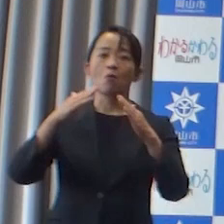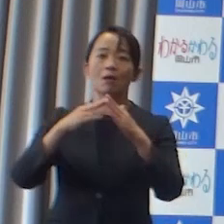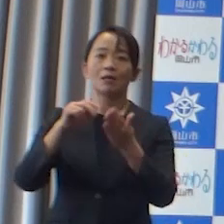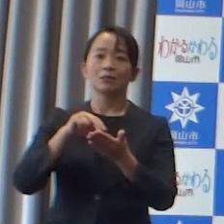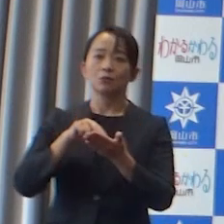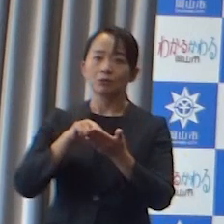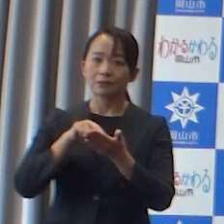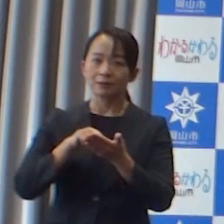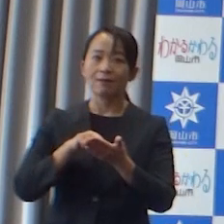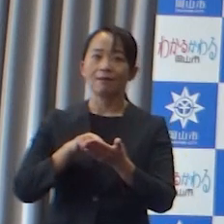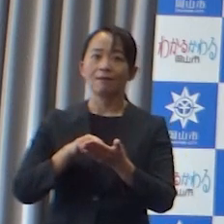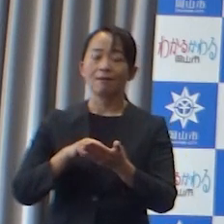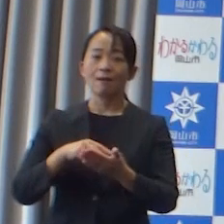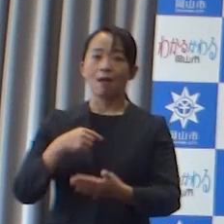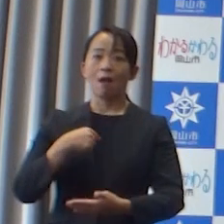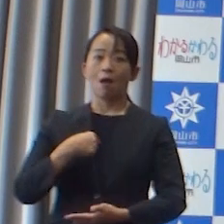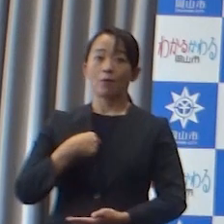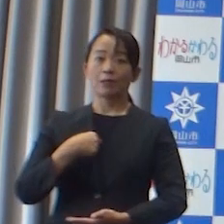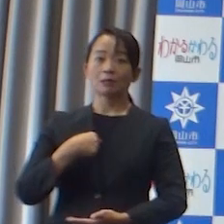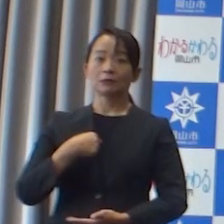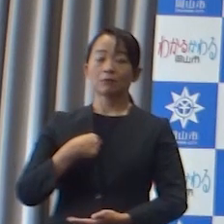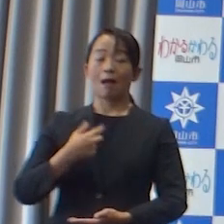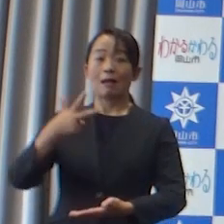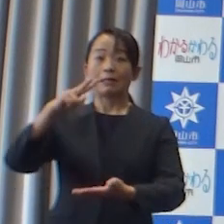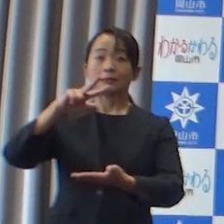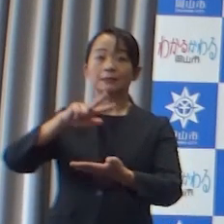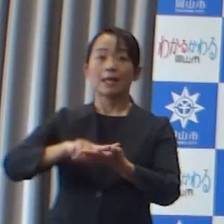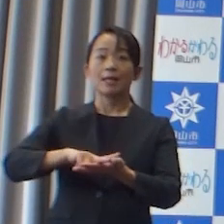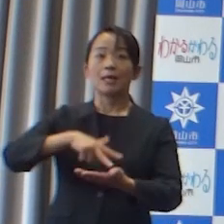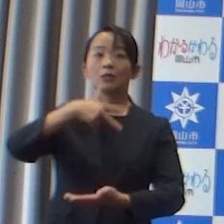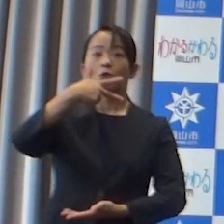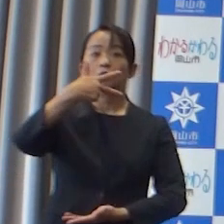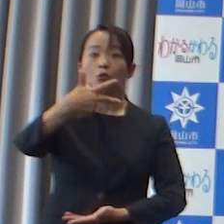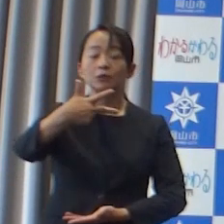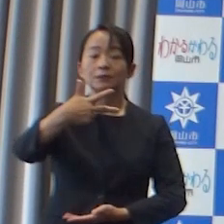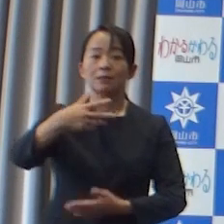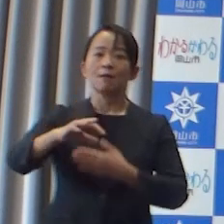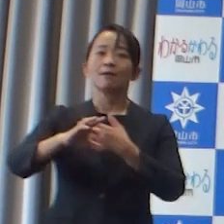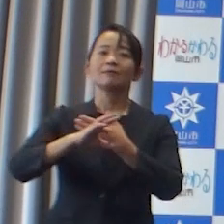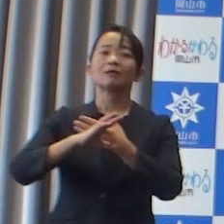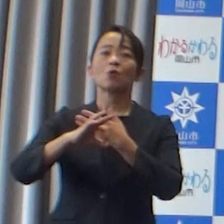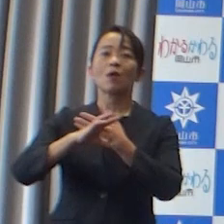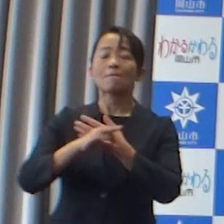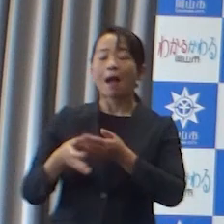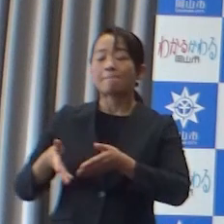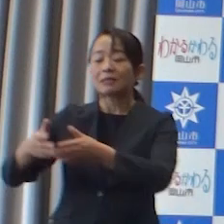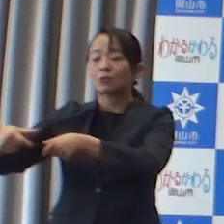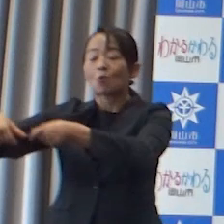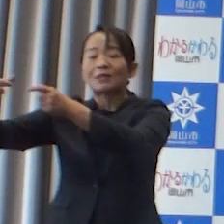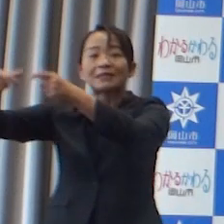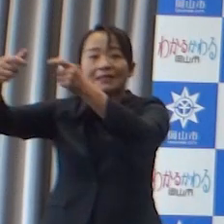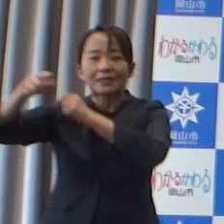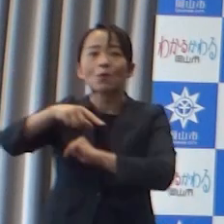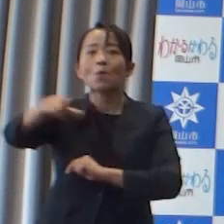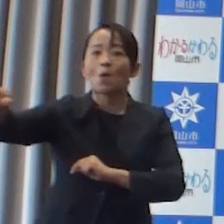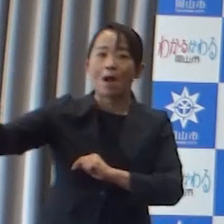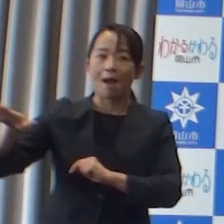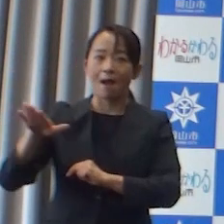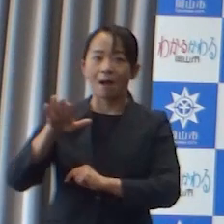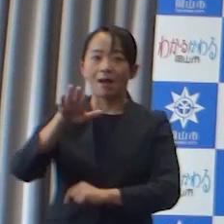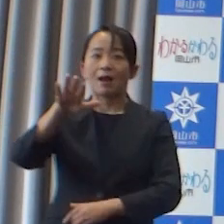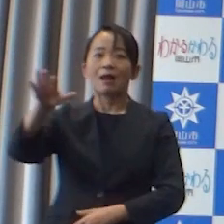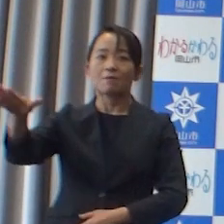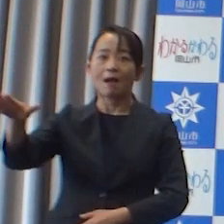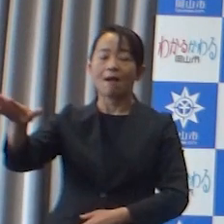ようにうちは政令指定都市なんでね、例えば街路のようなものは全て我々